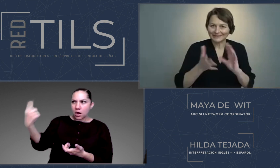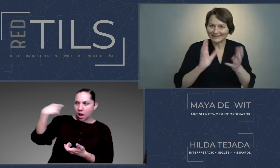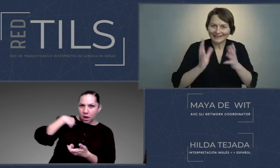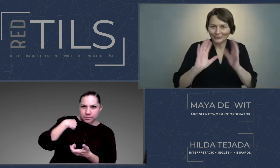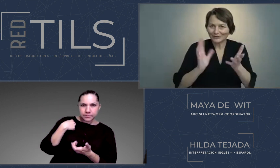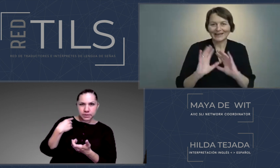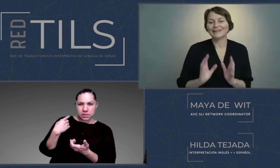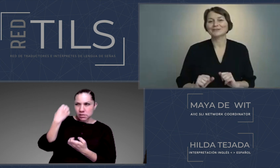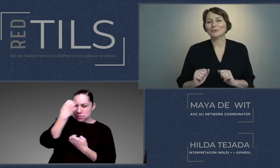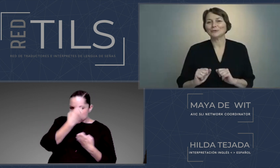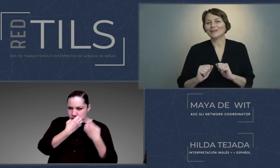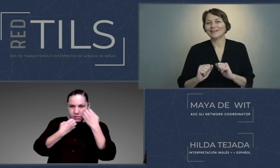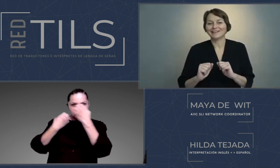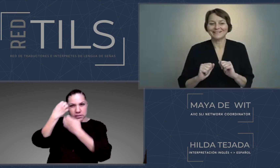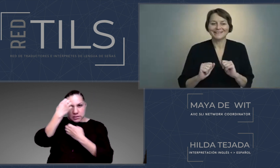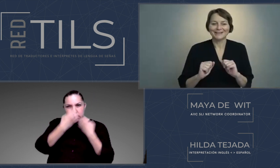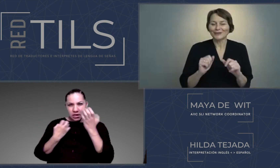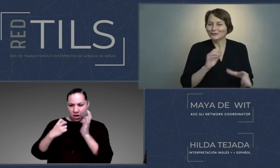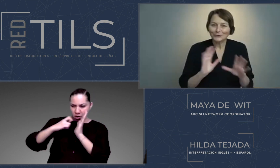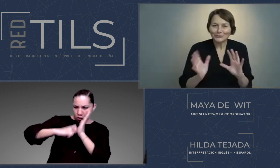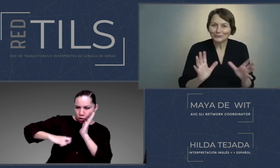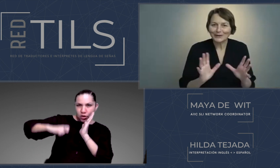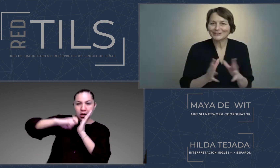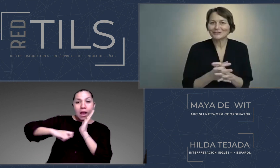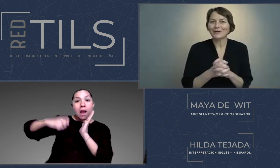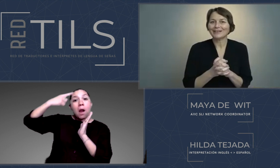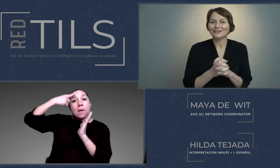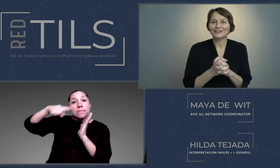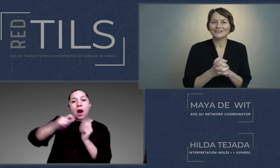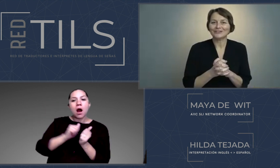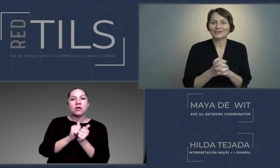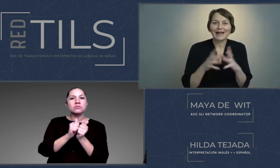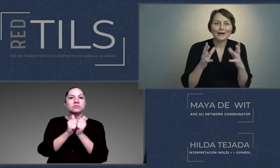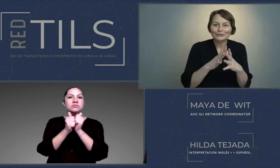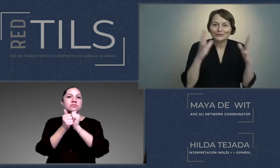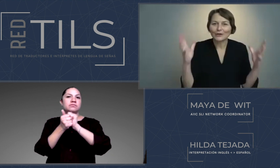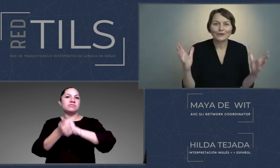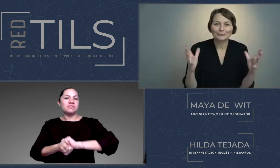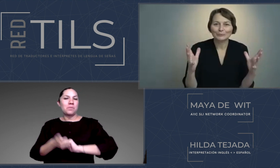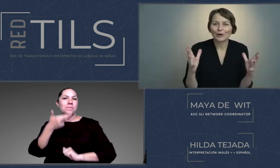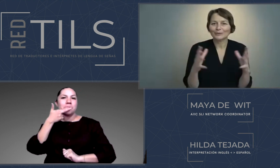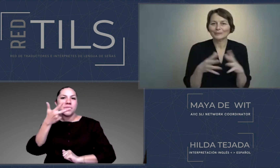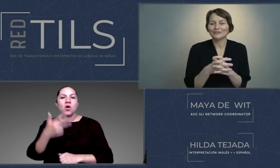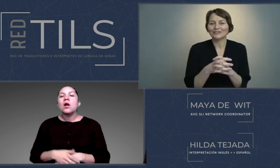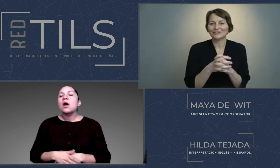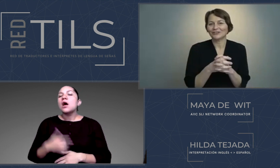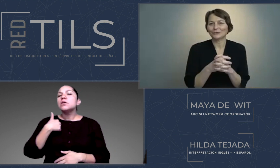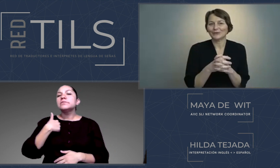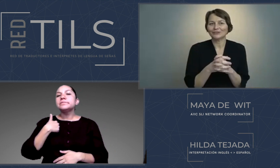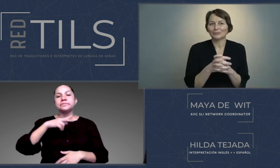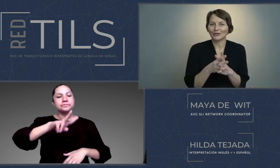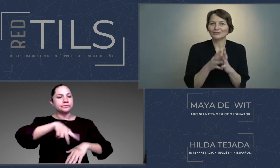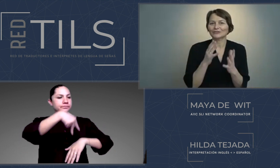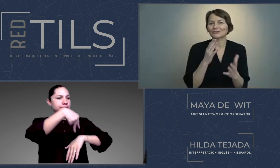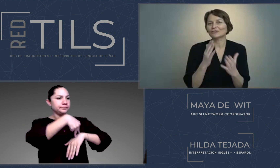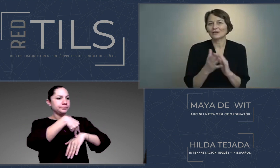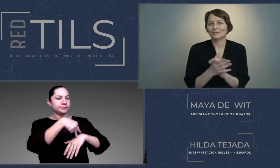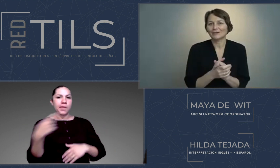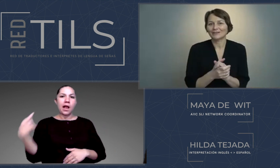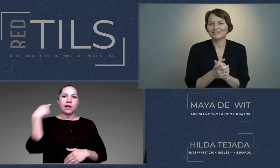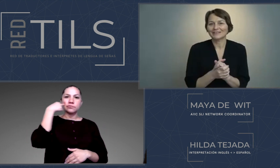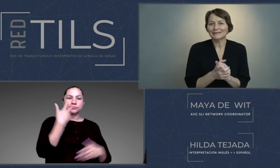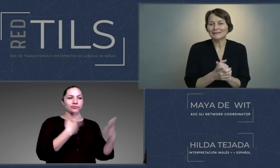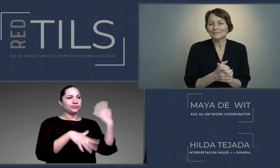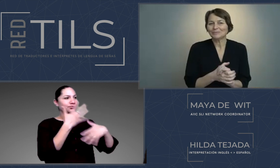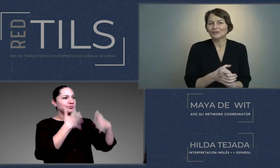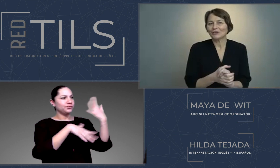hacerlo mejor. O sea, no nada más se trata de mover las manos y leer los libros y tener estrategias para resolver los problemas bien